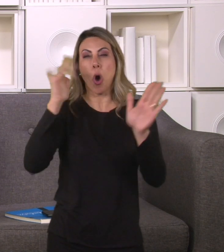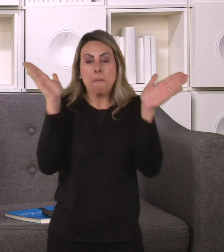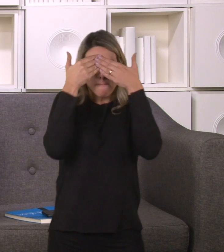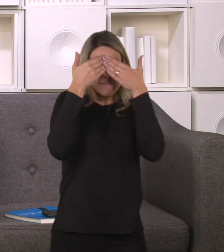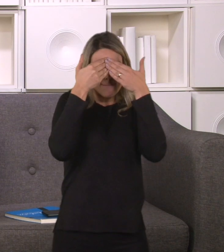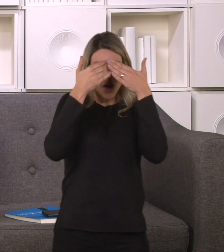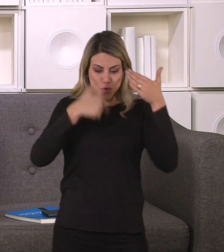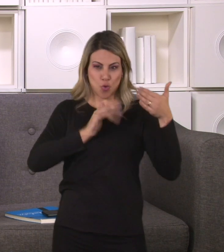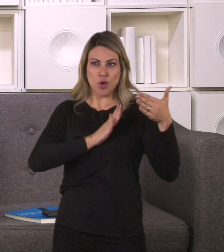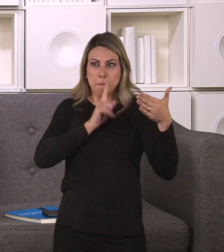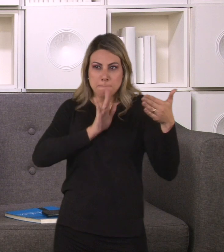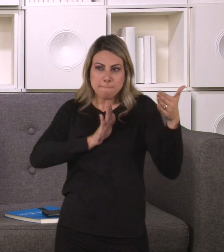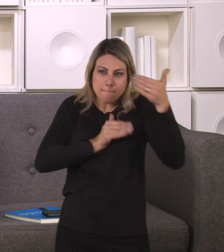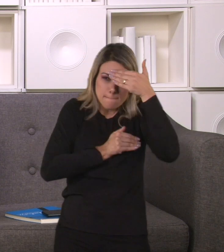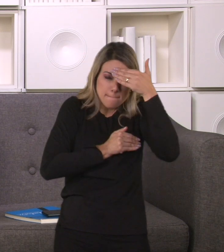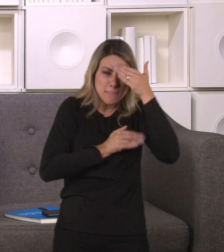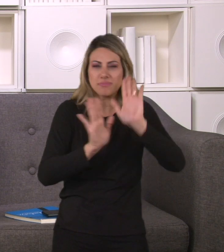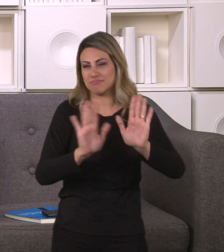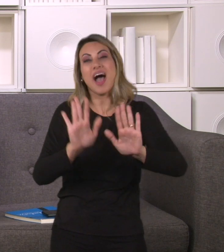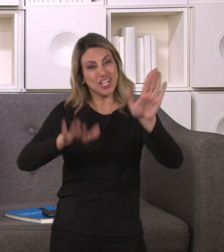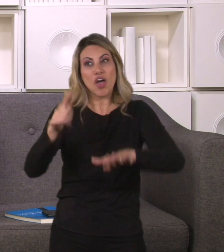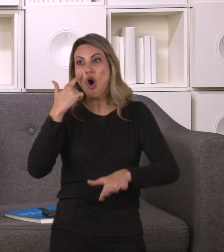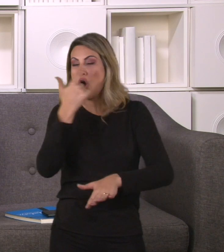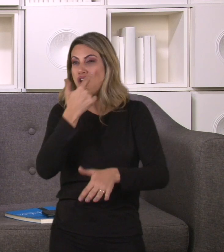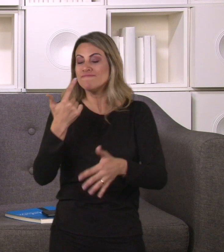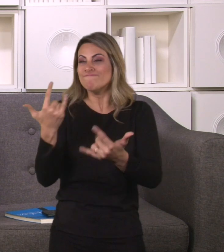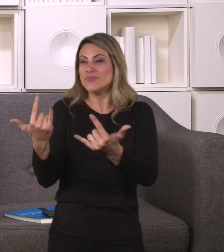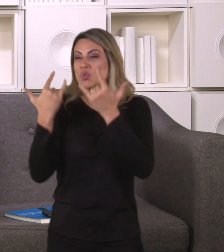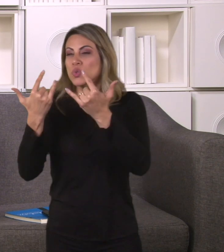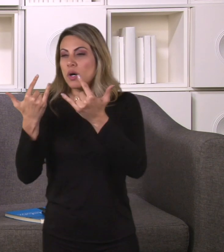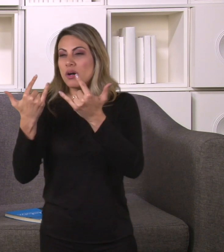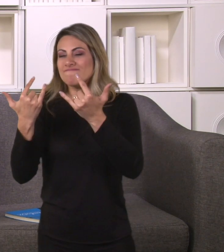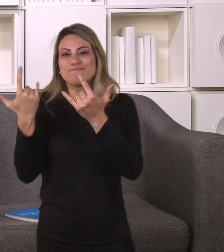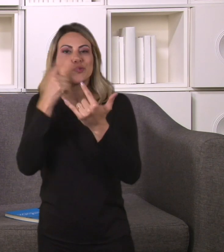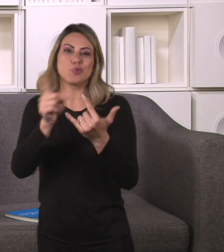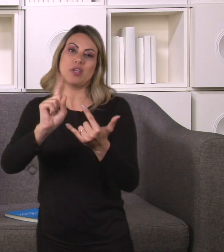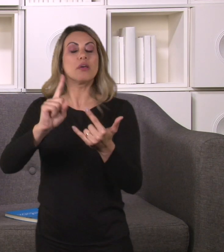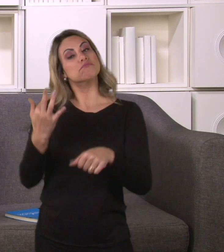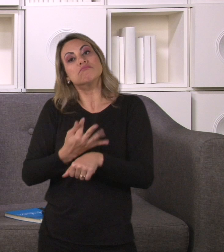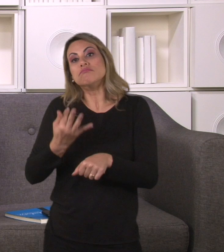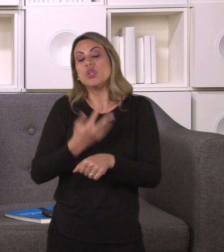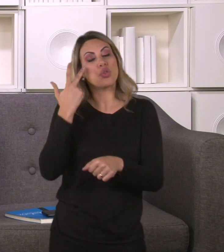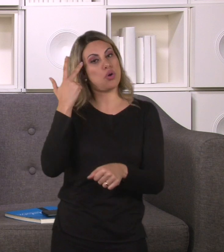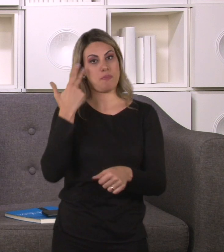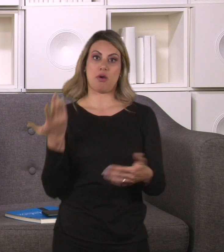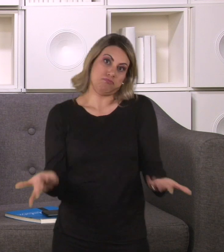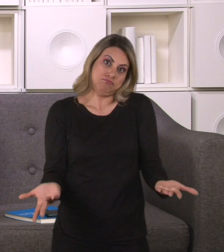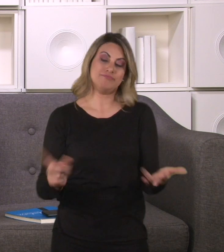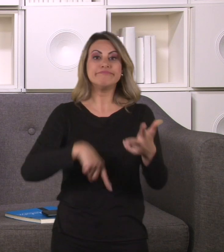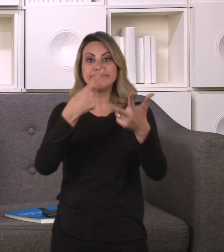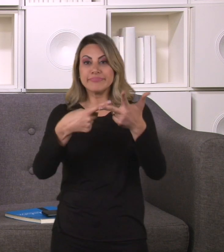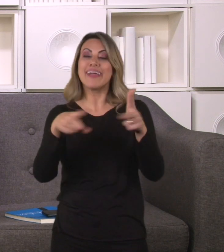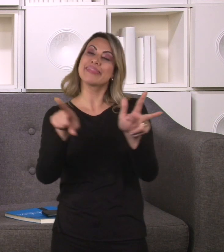tudo que a gente deseja a gente vai conseguir, a gente vai ter. A gente lida com isso o tempo todo. E também a gente